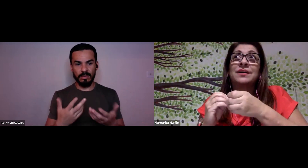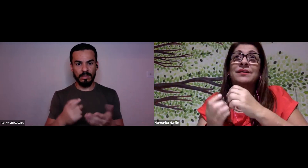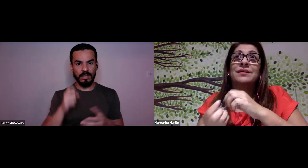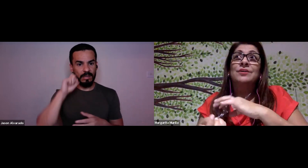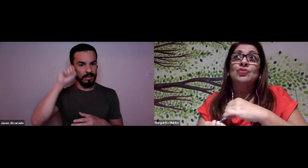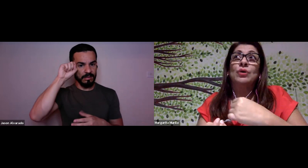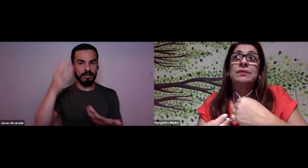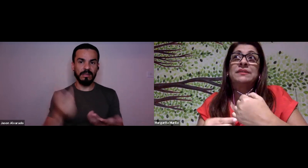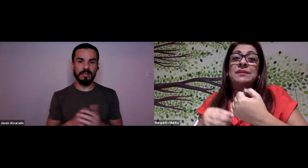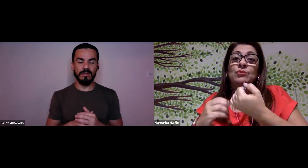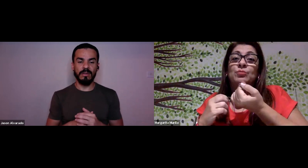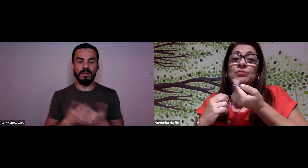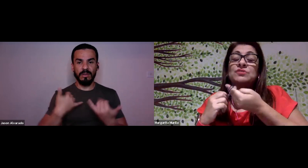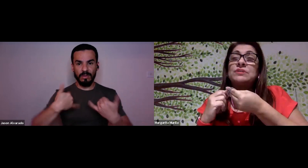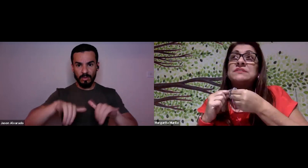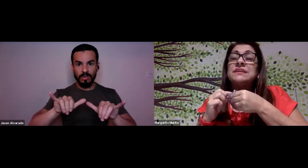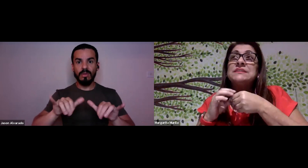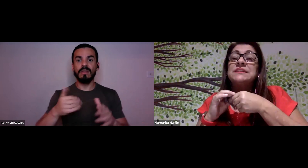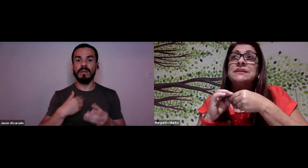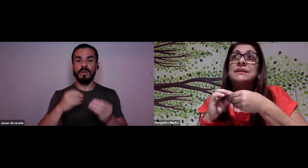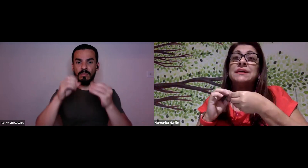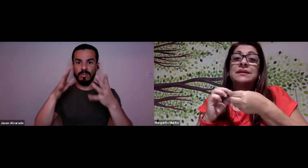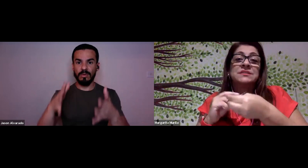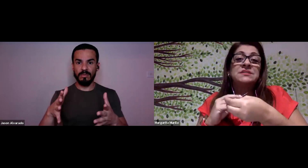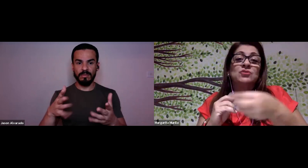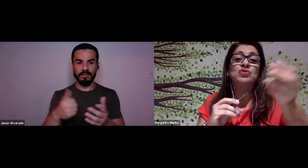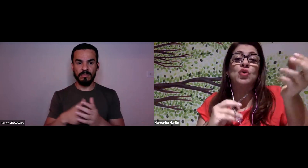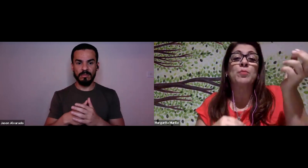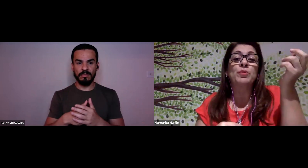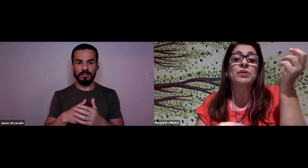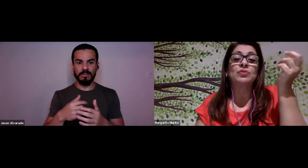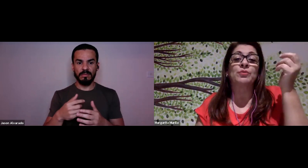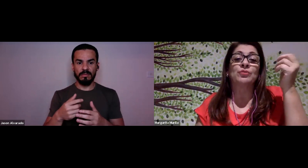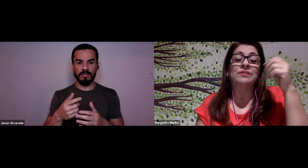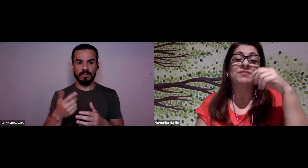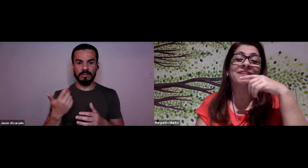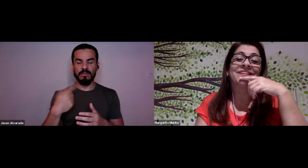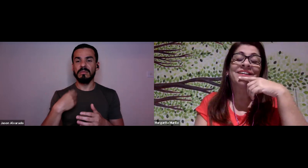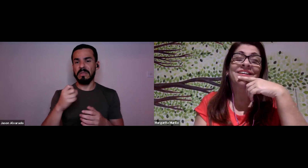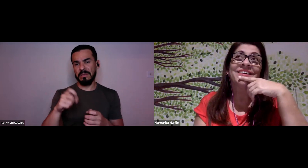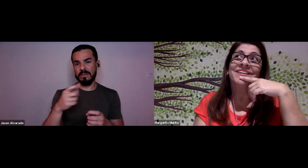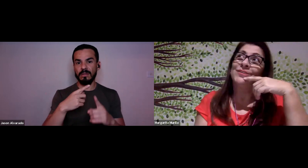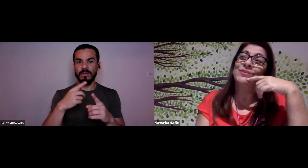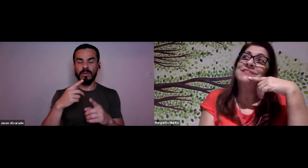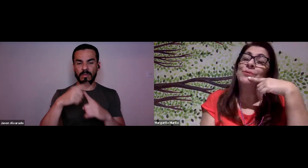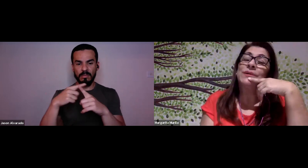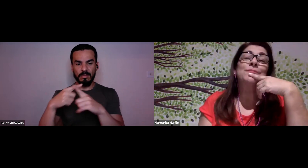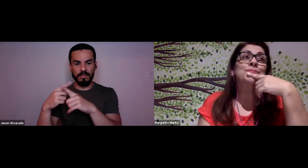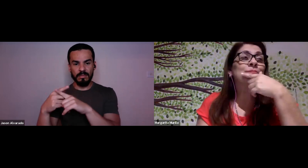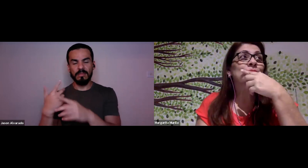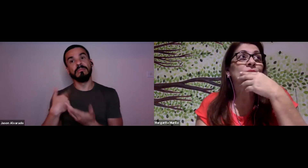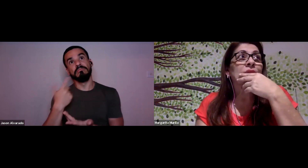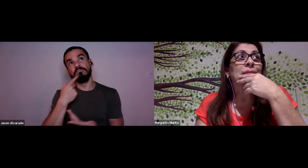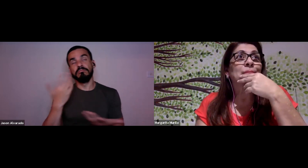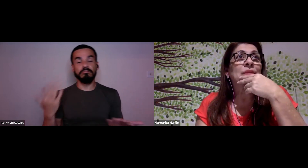sexología todavía tenemos profesores que dicen Sí sí se ocupa un poquito de pornografía y uno dice